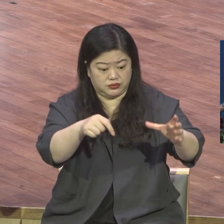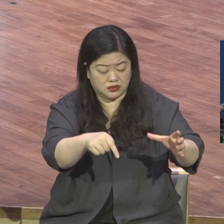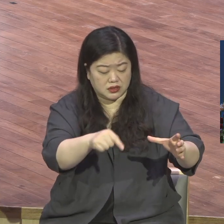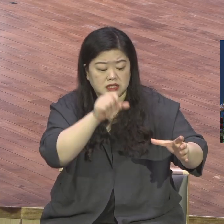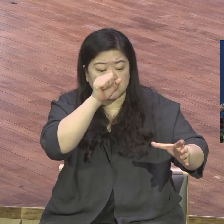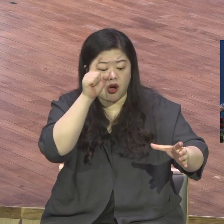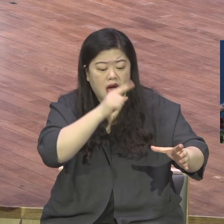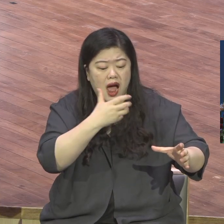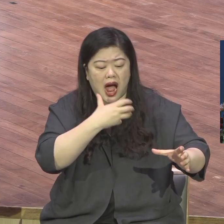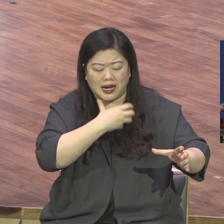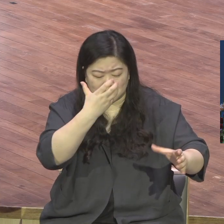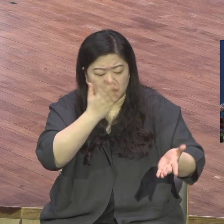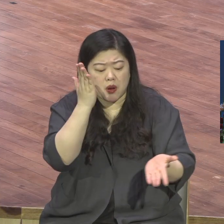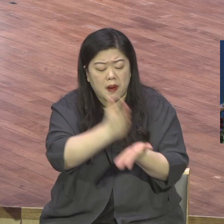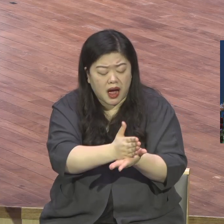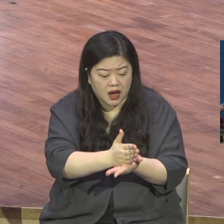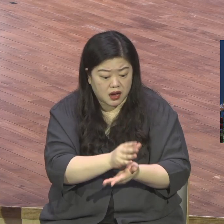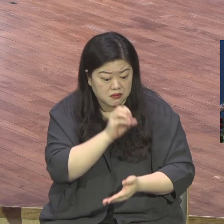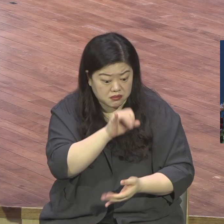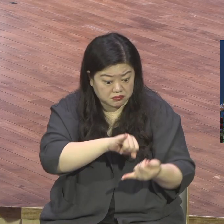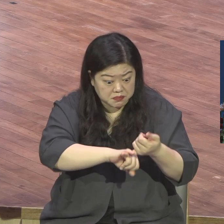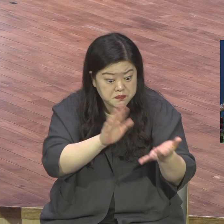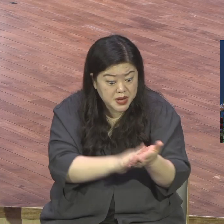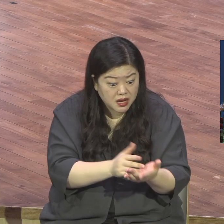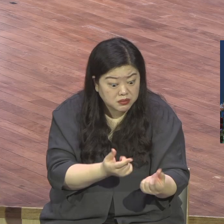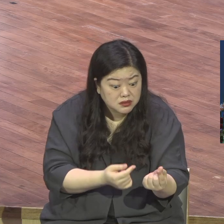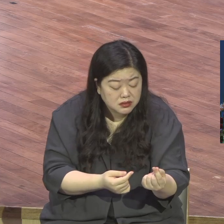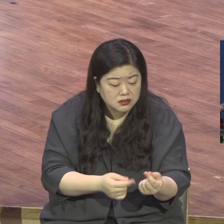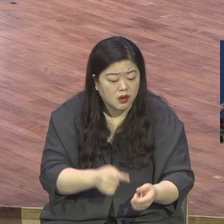자 하와가 죽어가지고